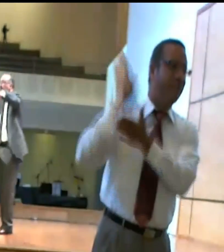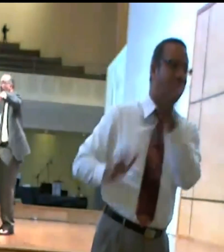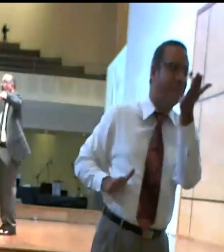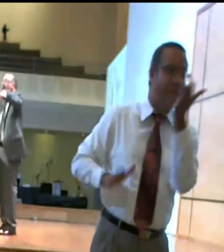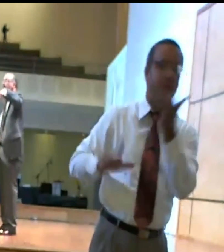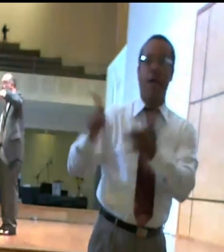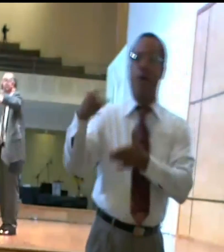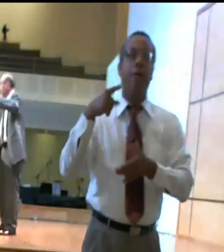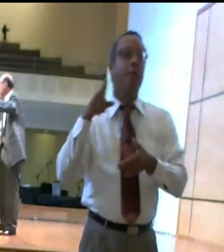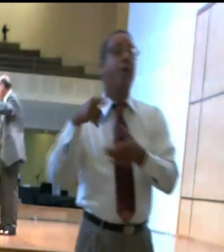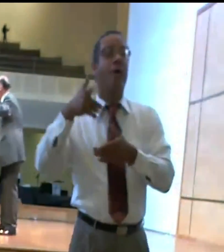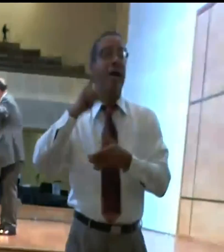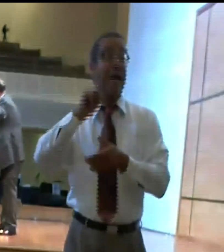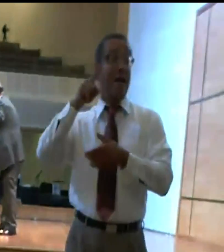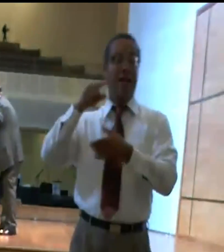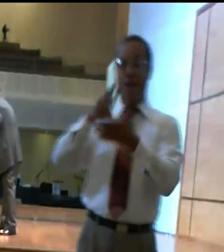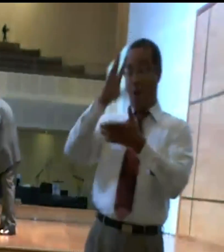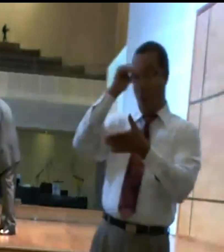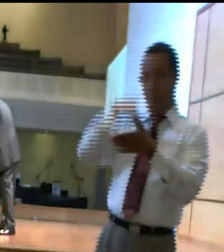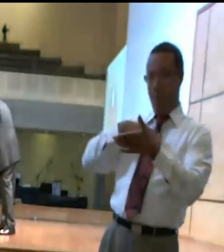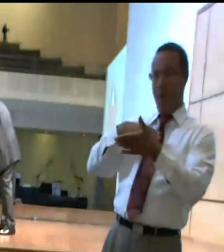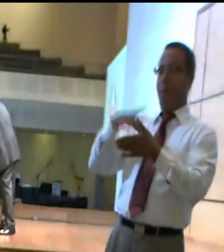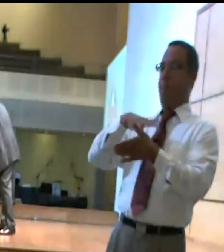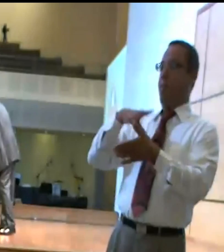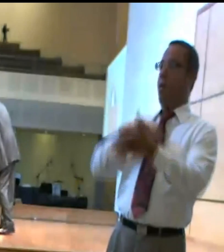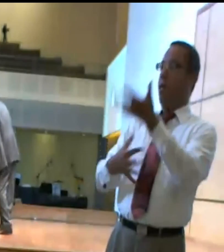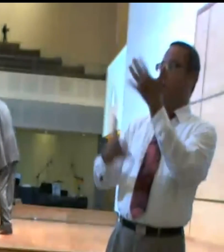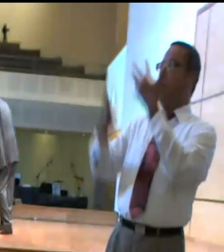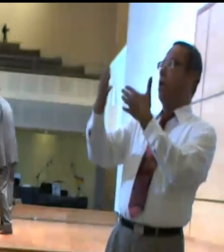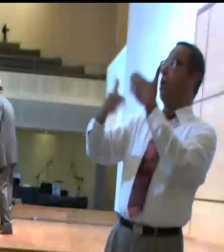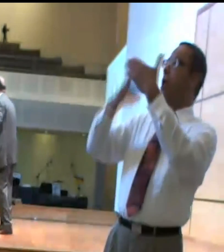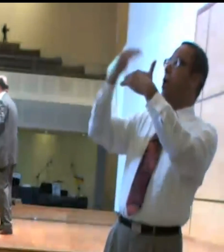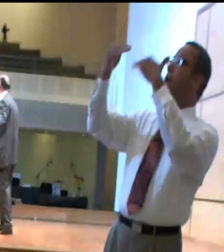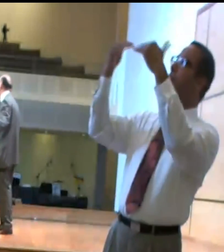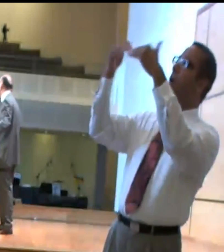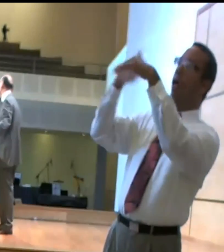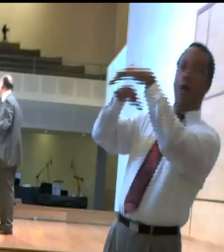así lo enseña, hermanos, yo estoy a favor de la pena capital en ciertos casos.